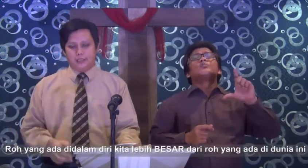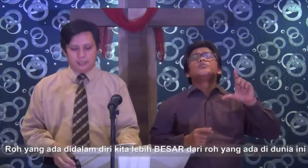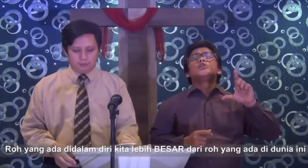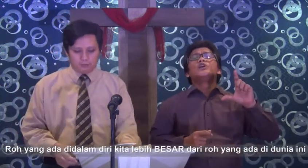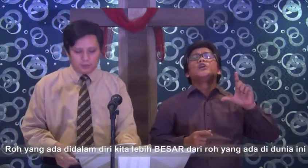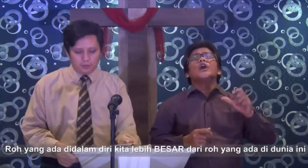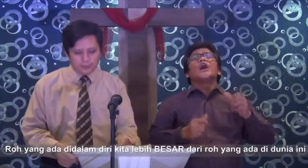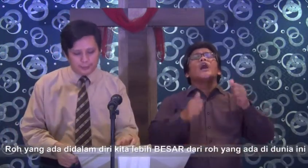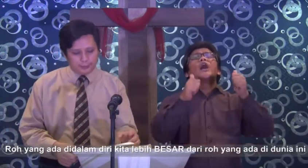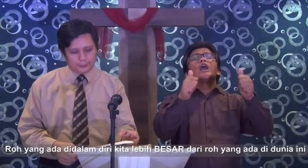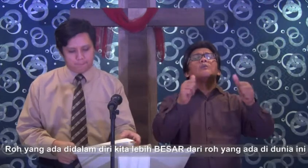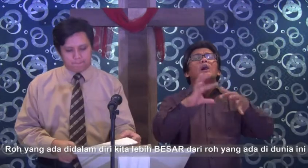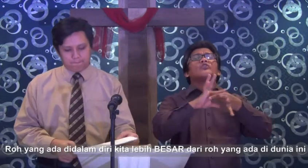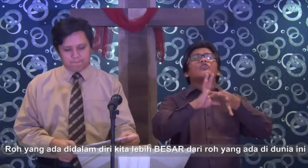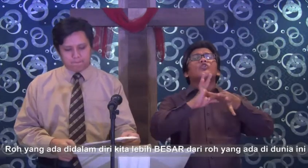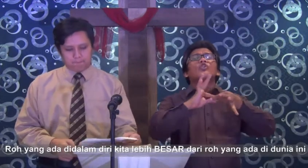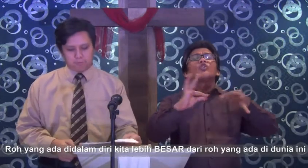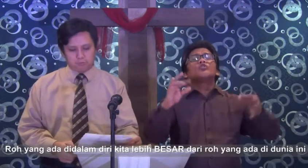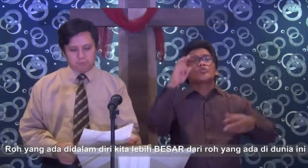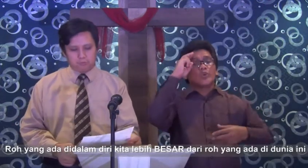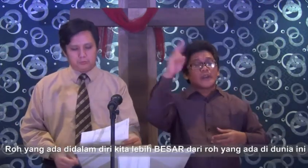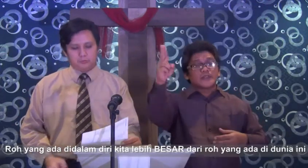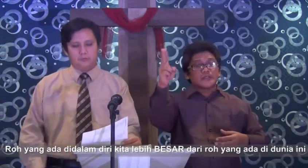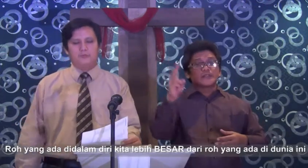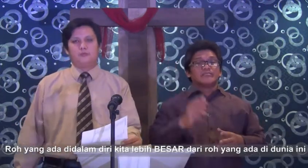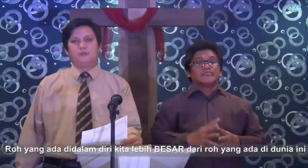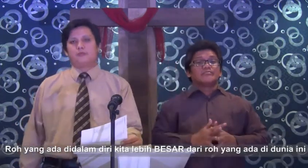ada di dalam dunia ini.